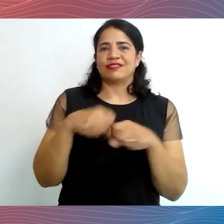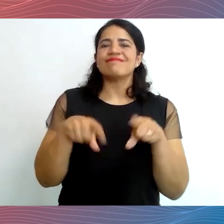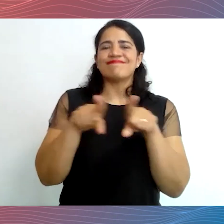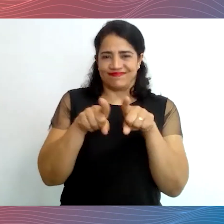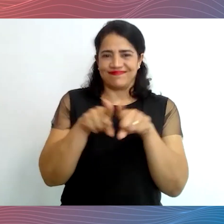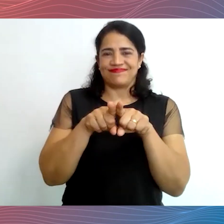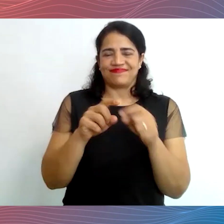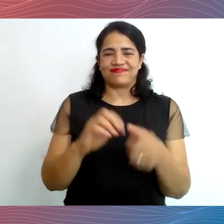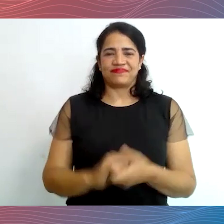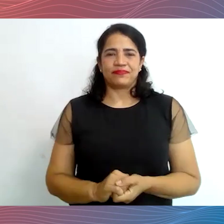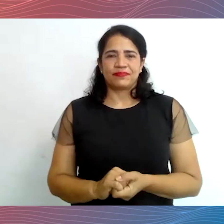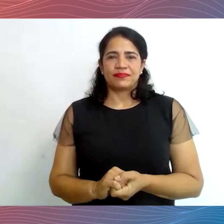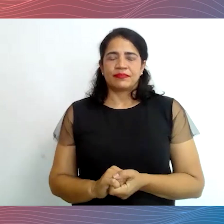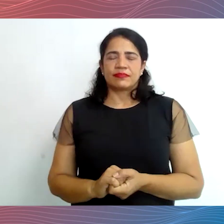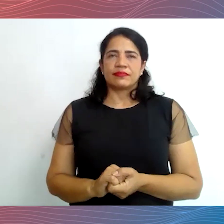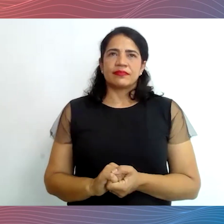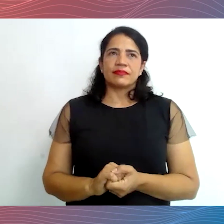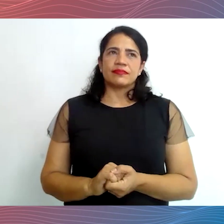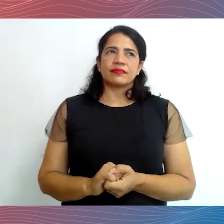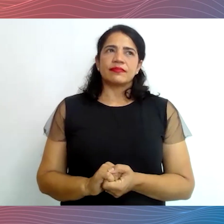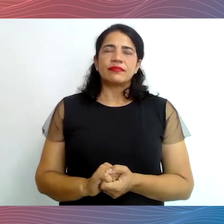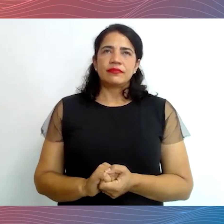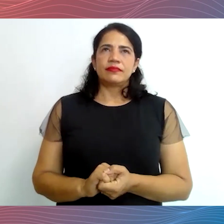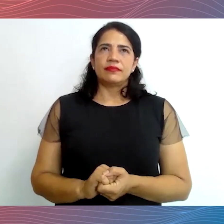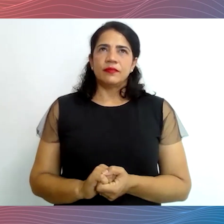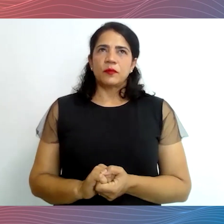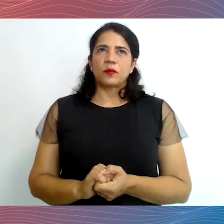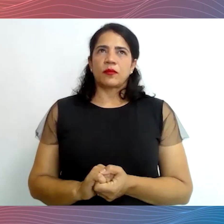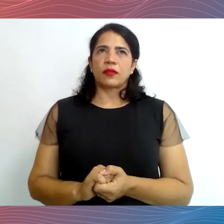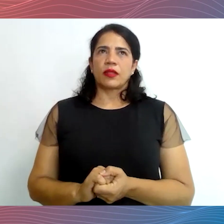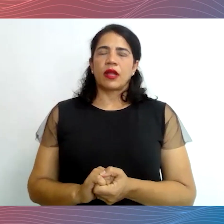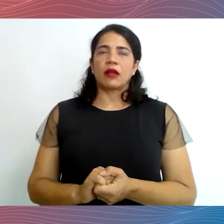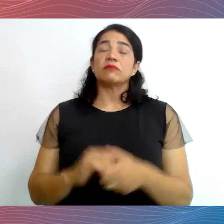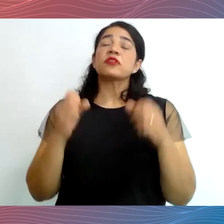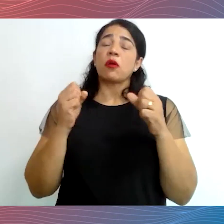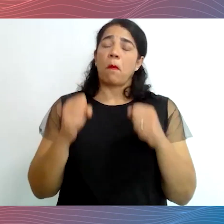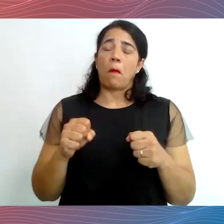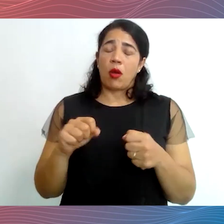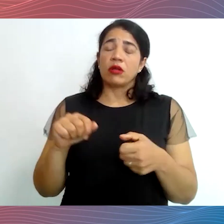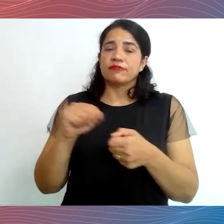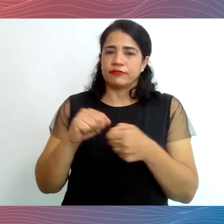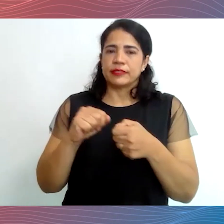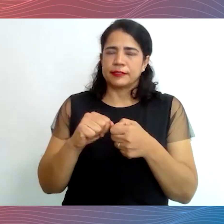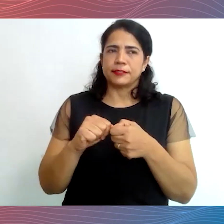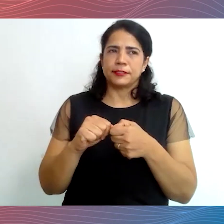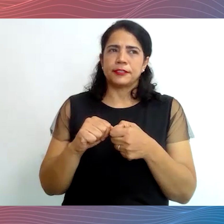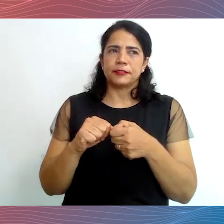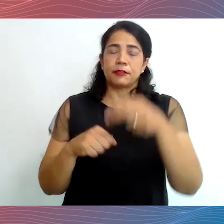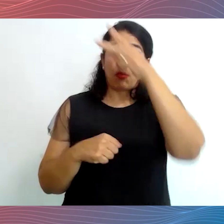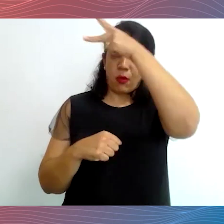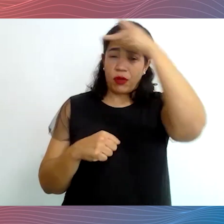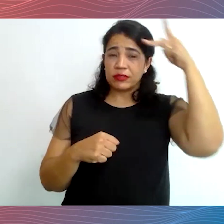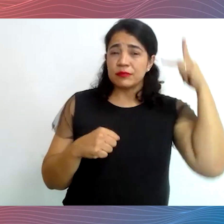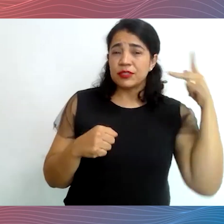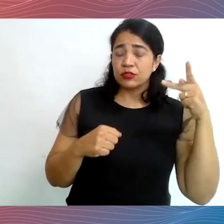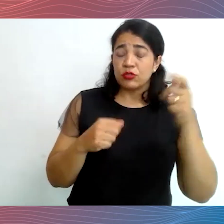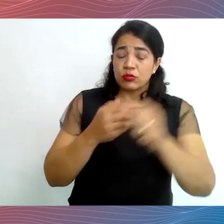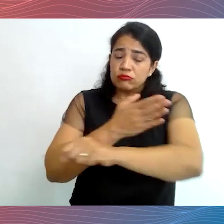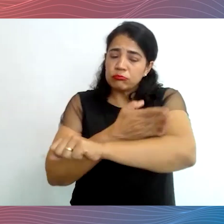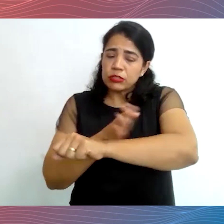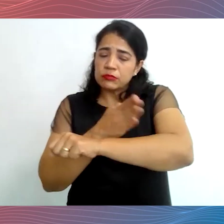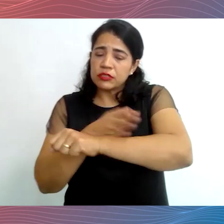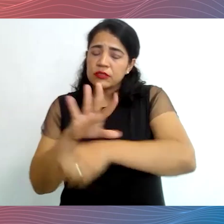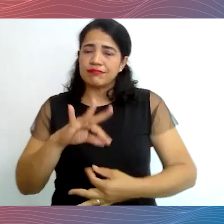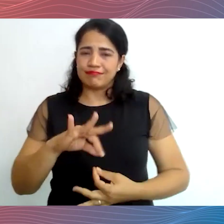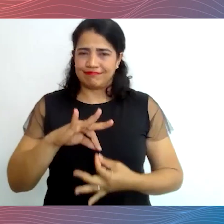nós podemos, irmãos, fazer todo mundo exercitar o espírito, né, com frases, com imersão na palavra, né, usar bastante isso para